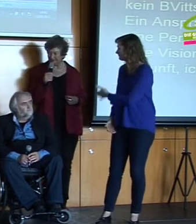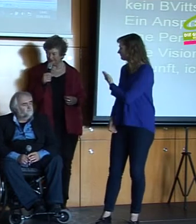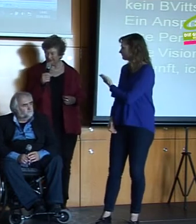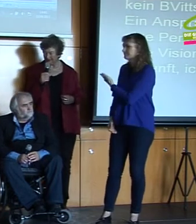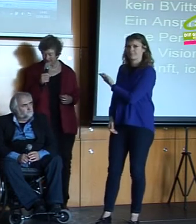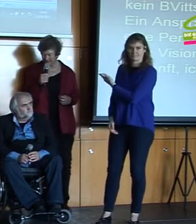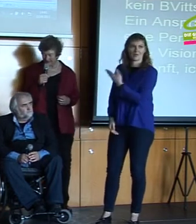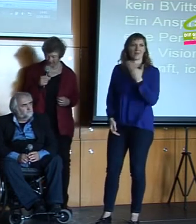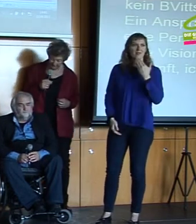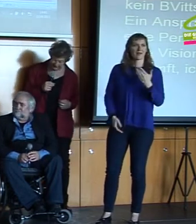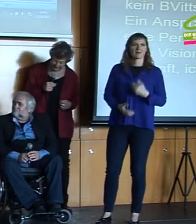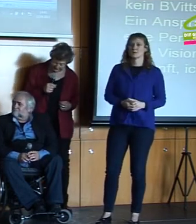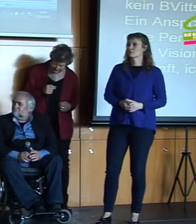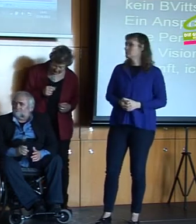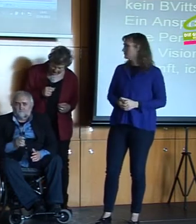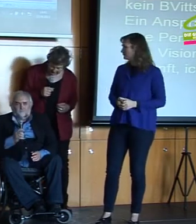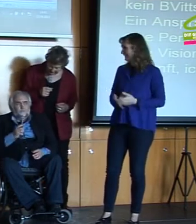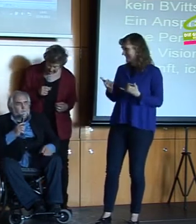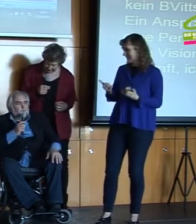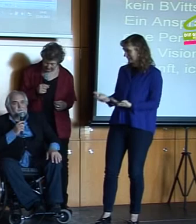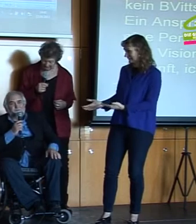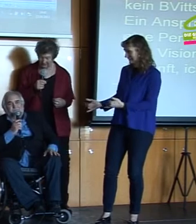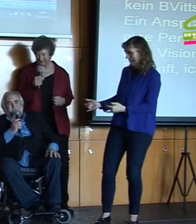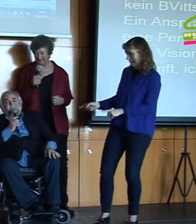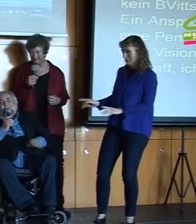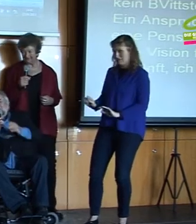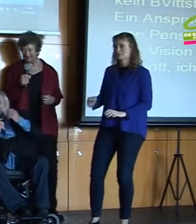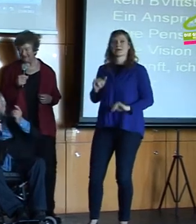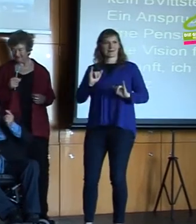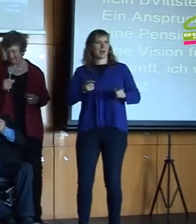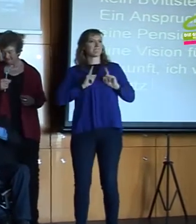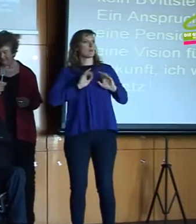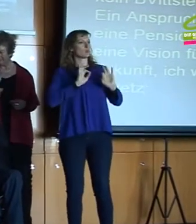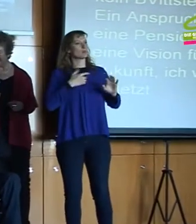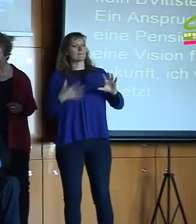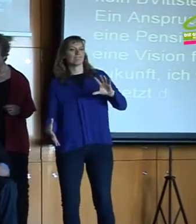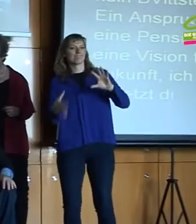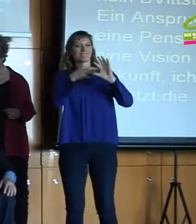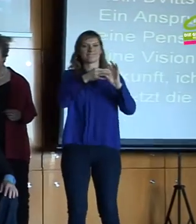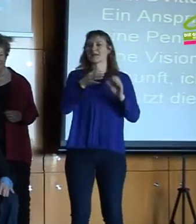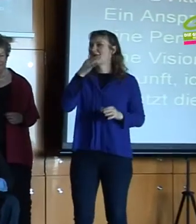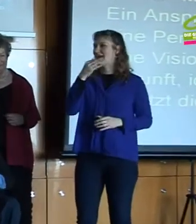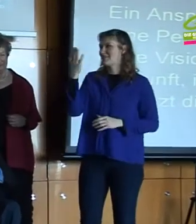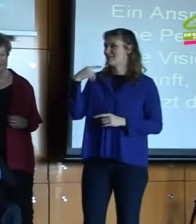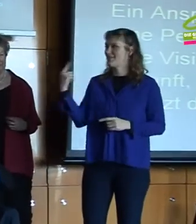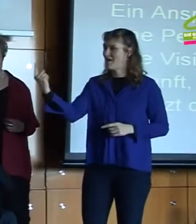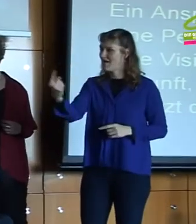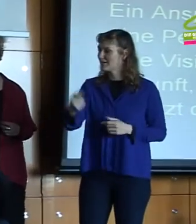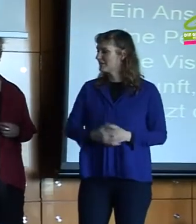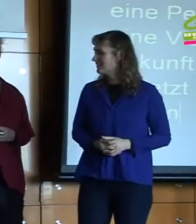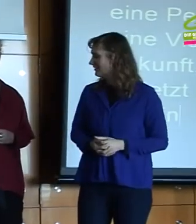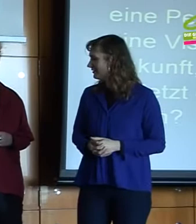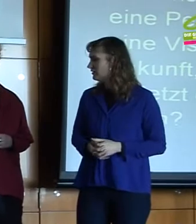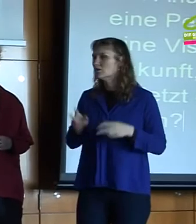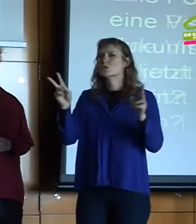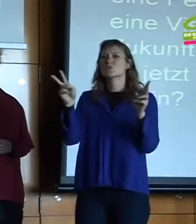Dankeschön. Ist jetzt der Zeitpunkt, Erwin? Ja, gut. Bitte. Ich möchte anknüpfen an das, was Sie gesagt haben. Und aber